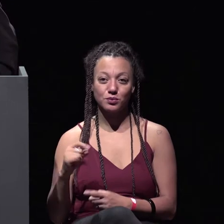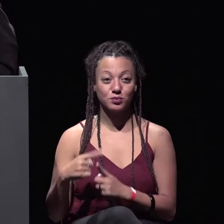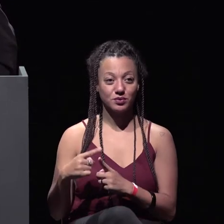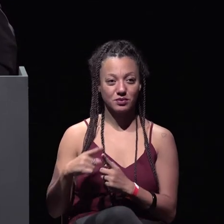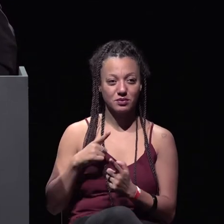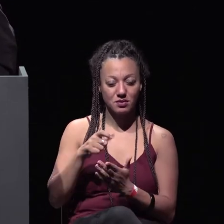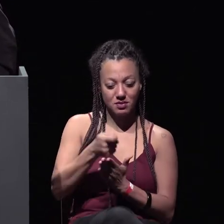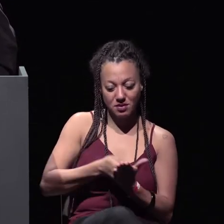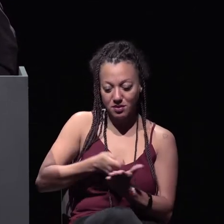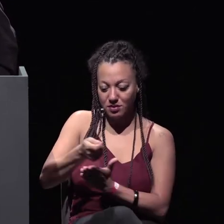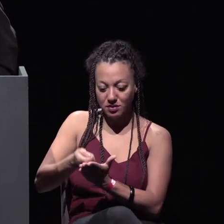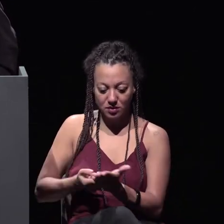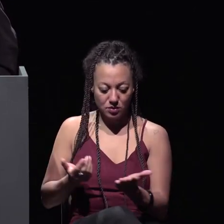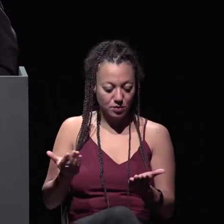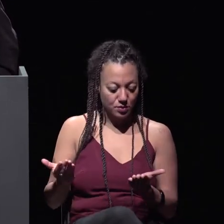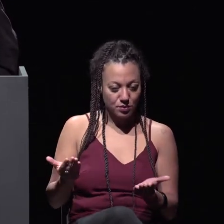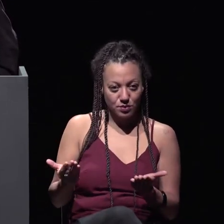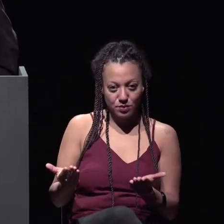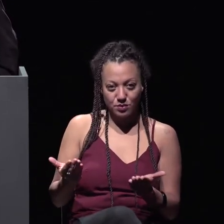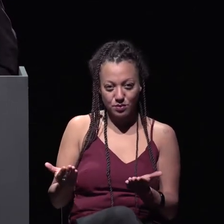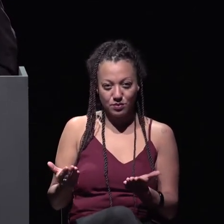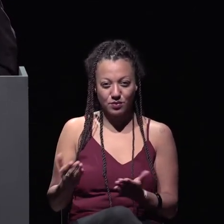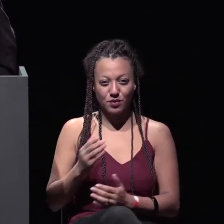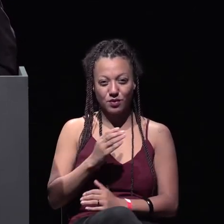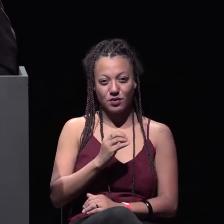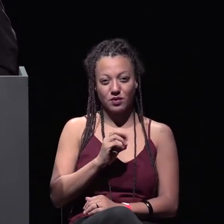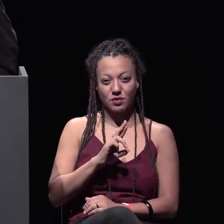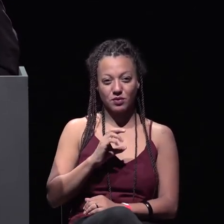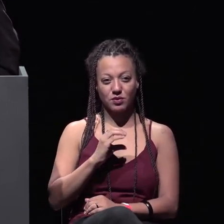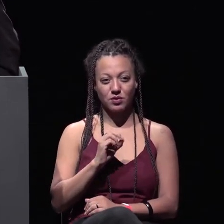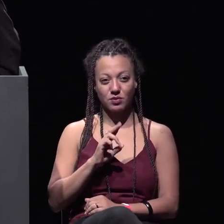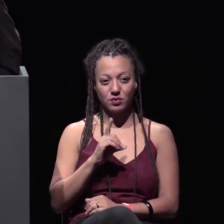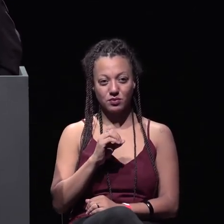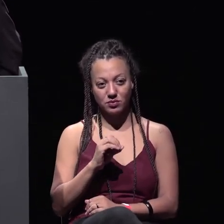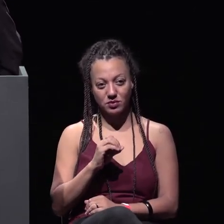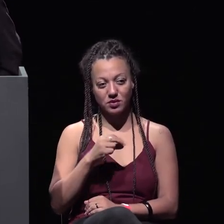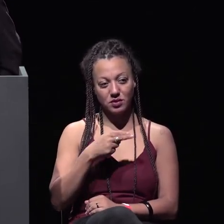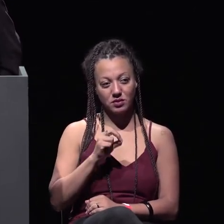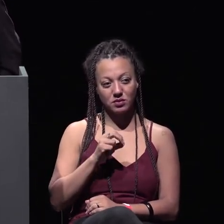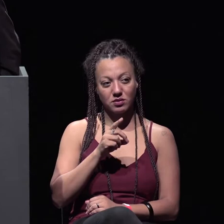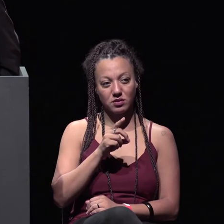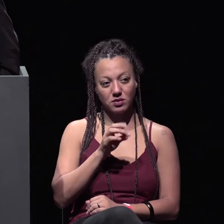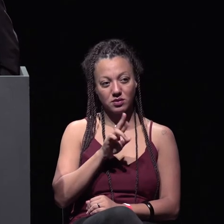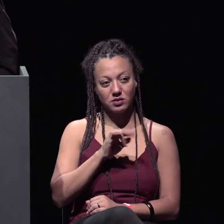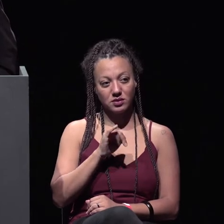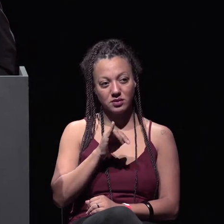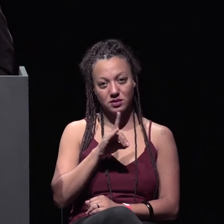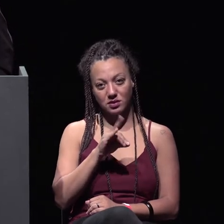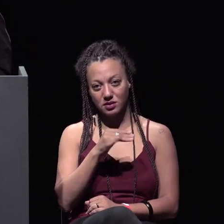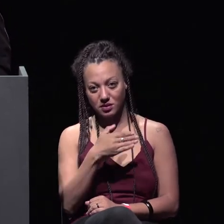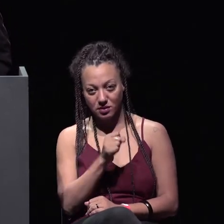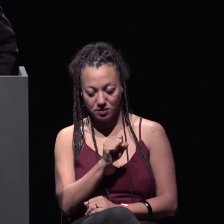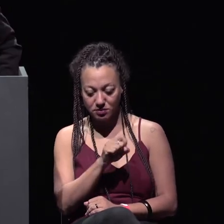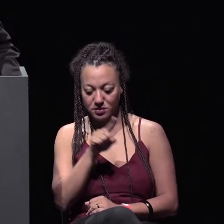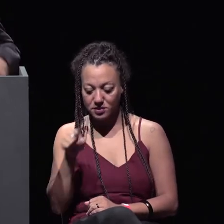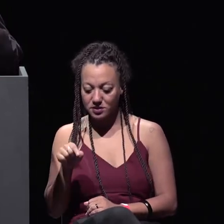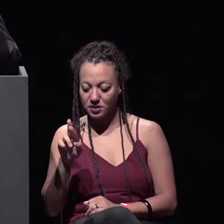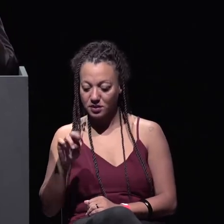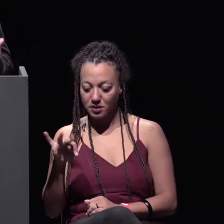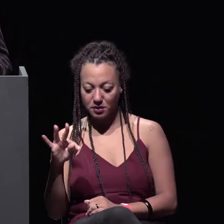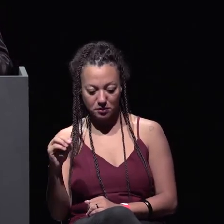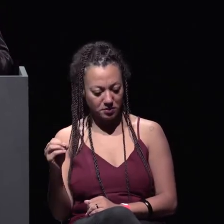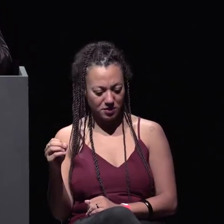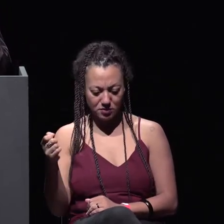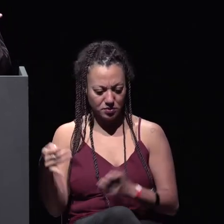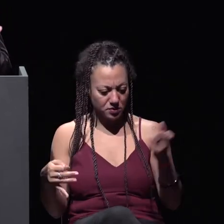textos de trechos do corcunda de notre dame na do quasímodo e que eram rebatidas no texto da biografia do bretas quando ele